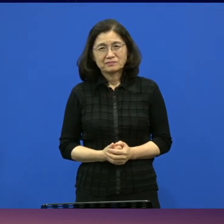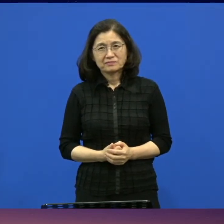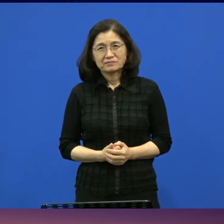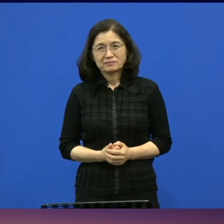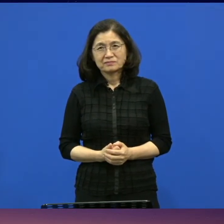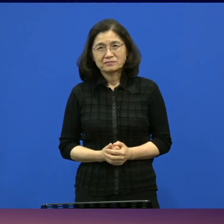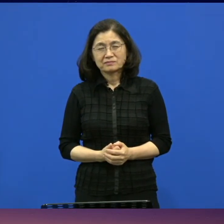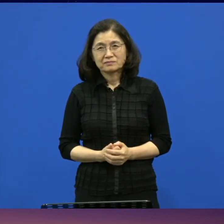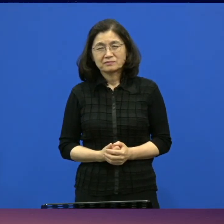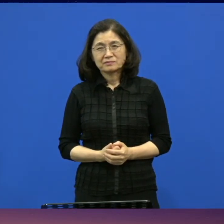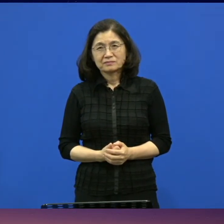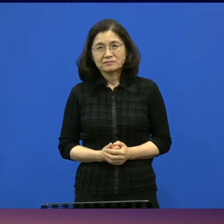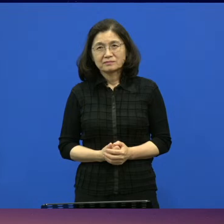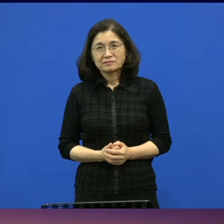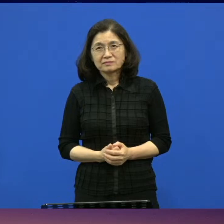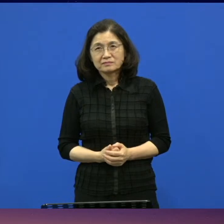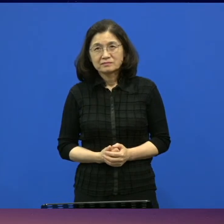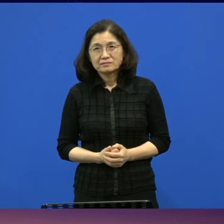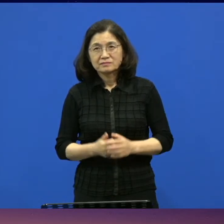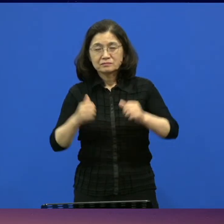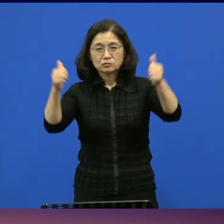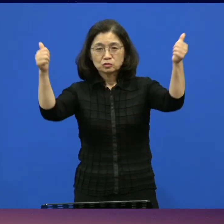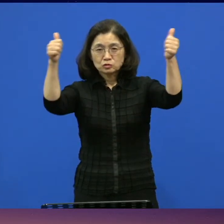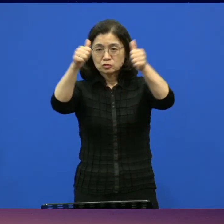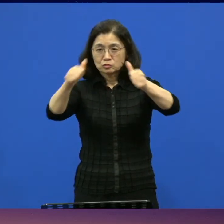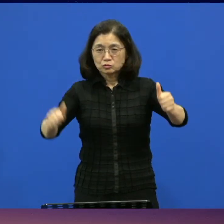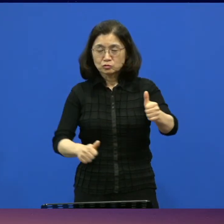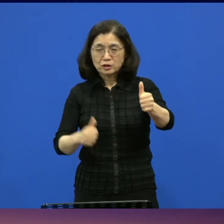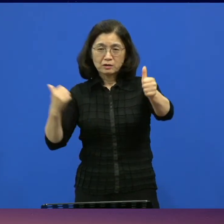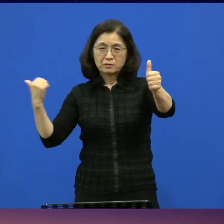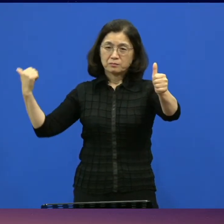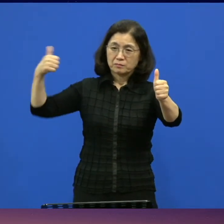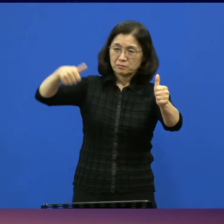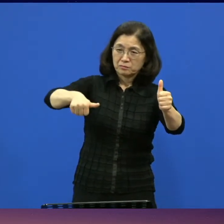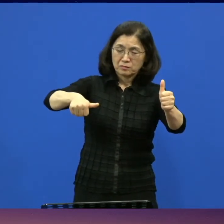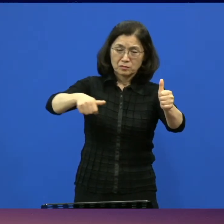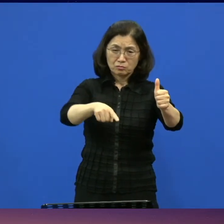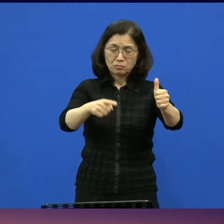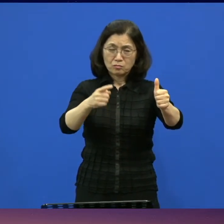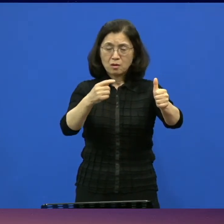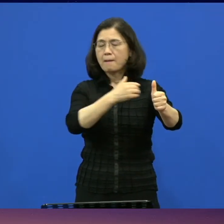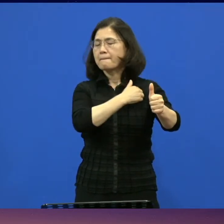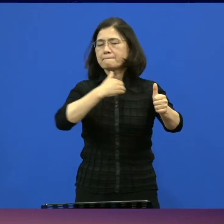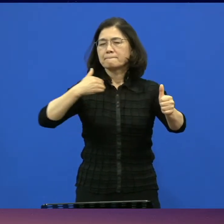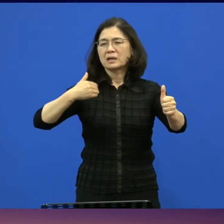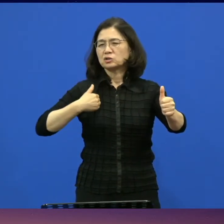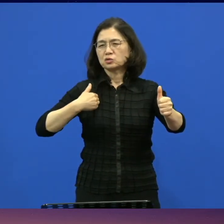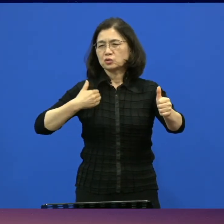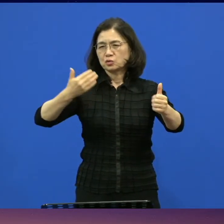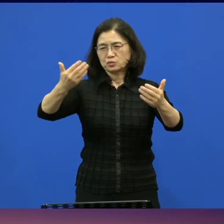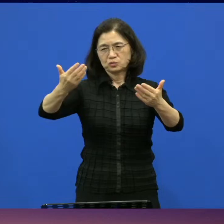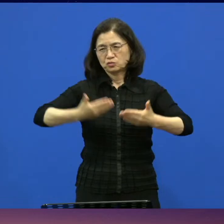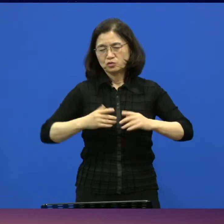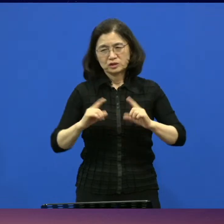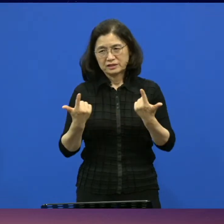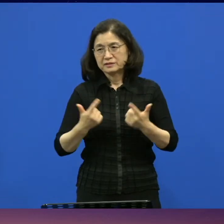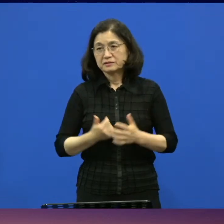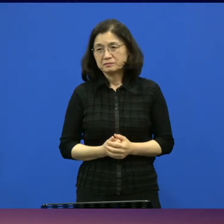여러분, 신기한 것은 이 우상은 만족을 주지 못하며 돈은 아무리 가져도 만족을 주지 못하고 오히려 더 갈증을 가져오게 하죠.